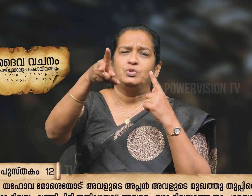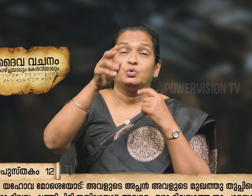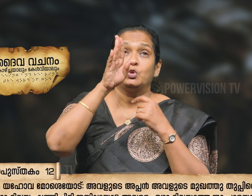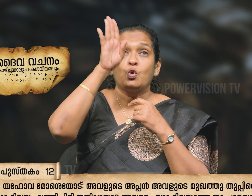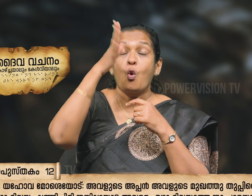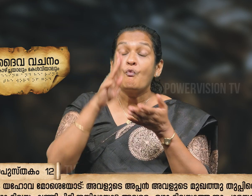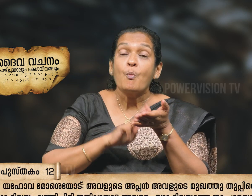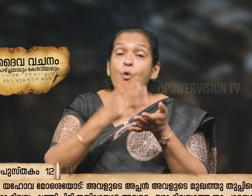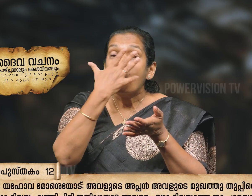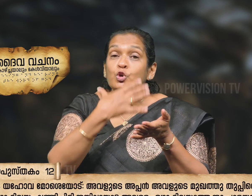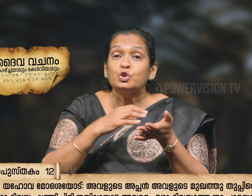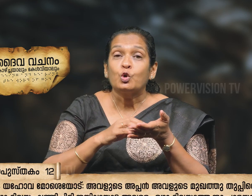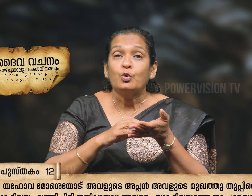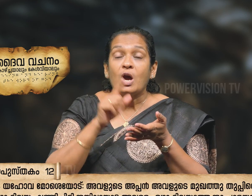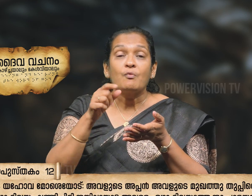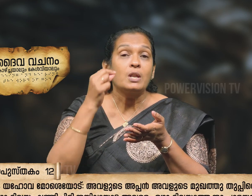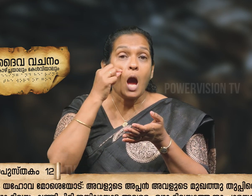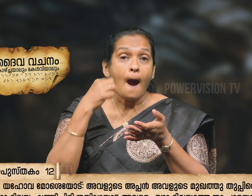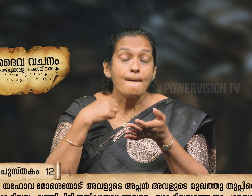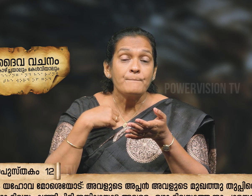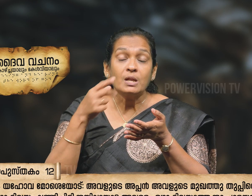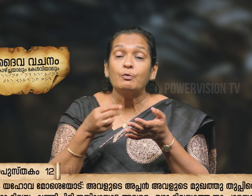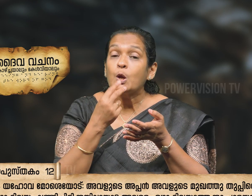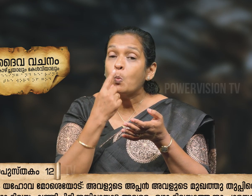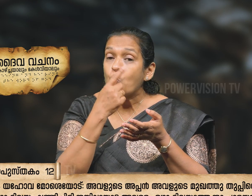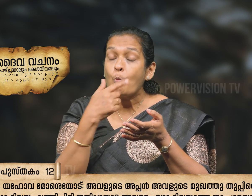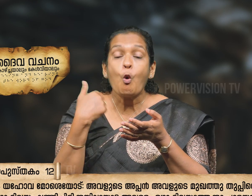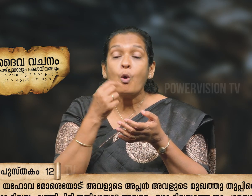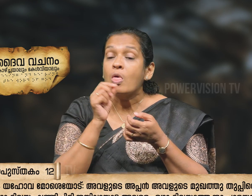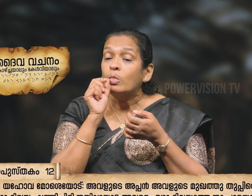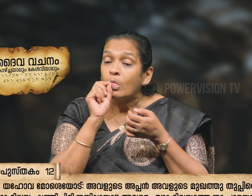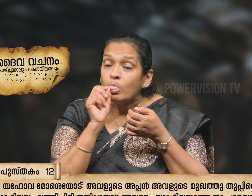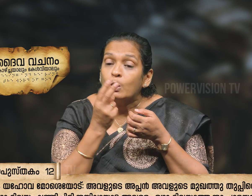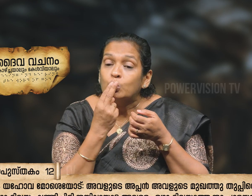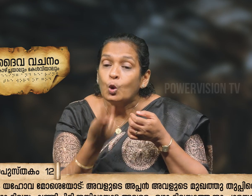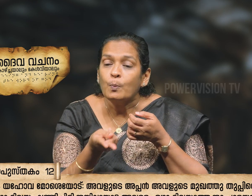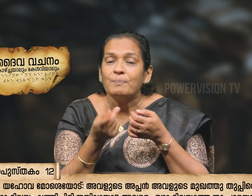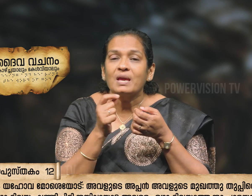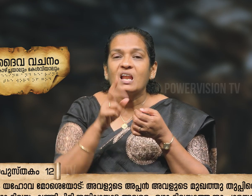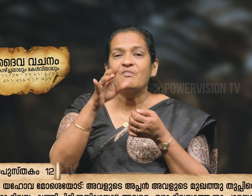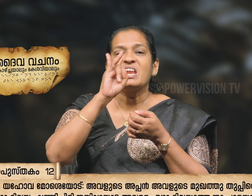യഹോവ മോശയോട്, അവളുടെ അപ്പൻ അവളുടെ മുഖത്ത് തുപ്പിയെങ്കിൽ അവൾ